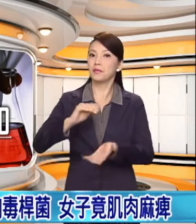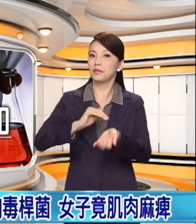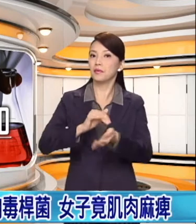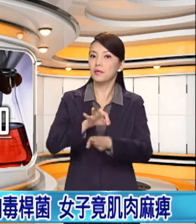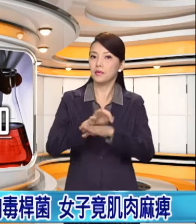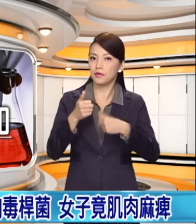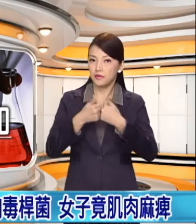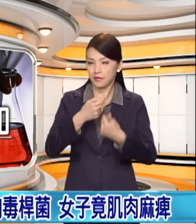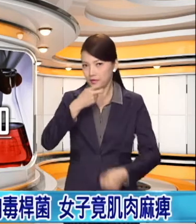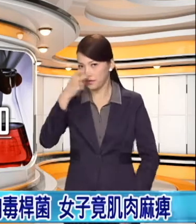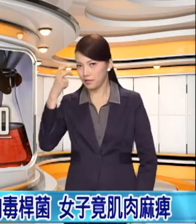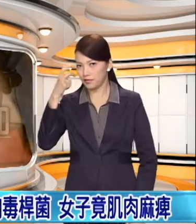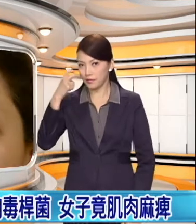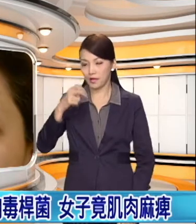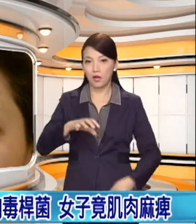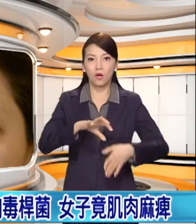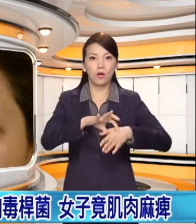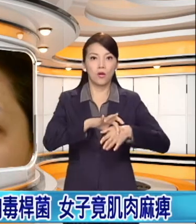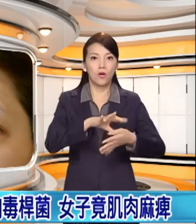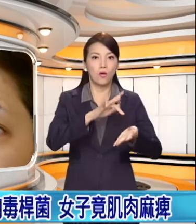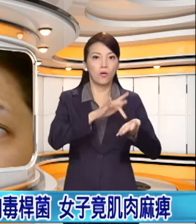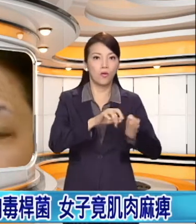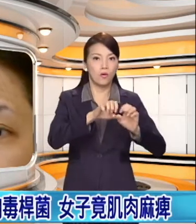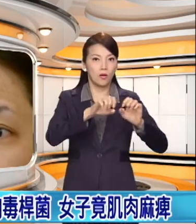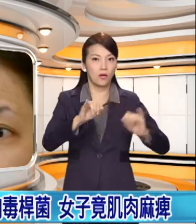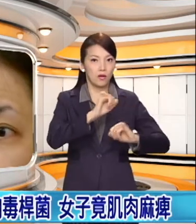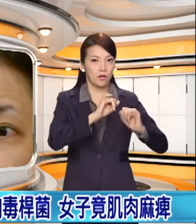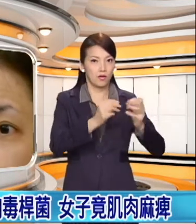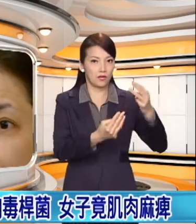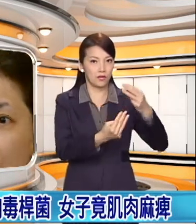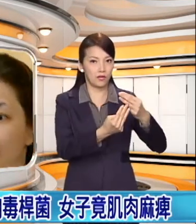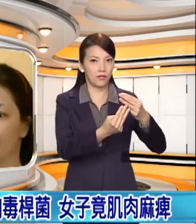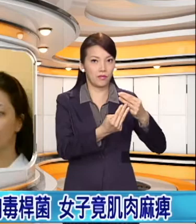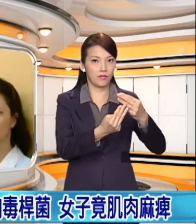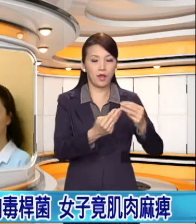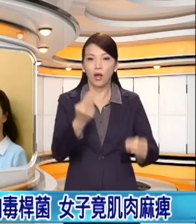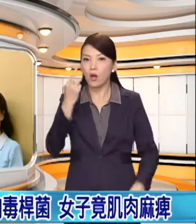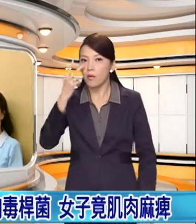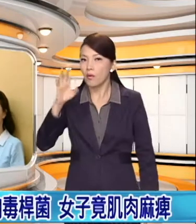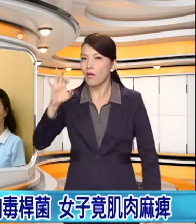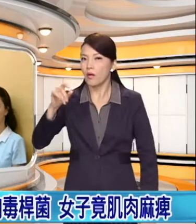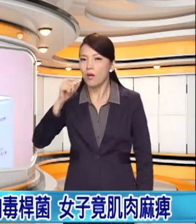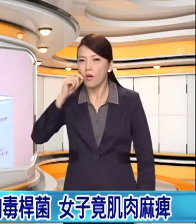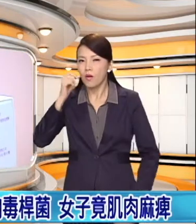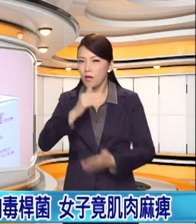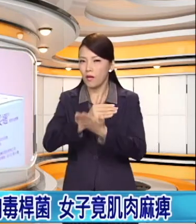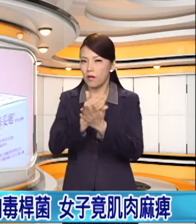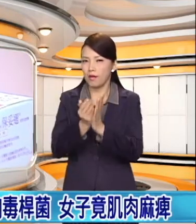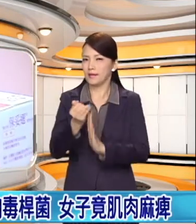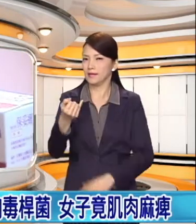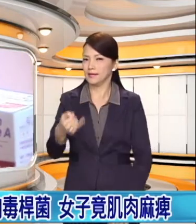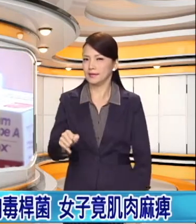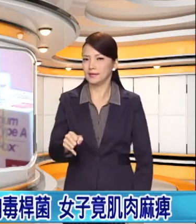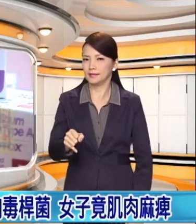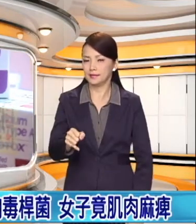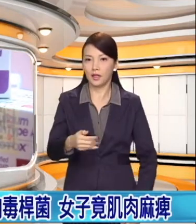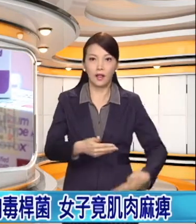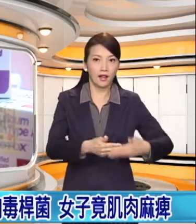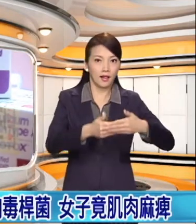皮肤科医学会发现，有越来越多不合格产品，例如漏毒杆菌素、玻尿